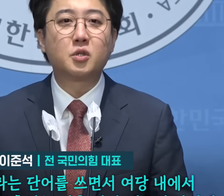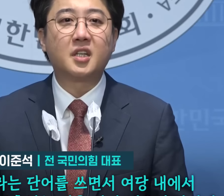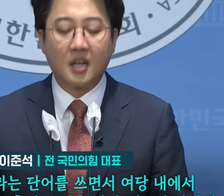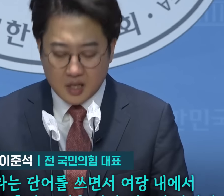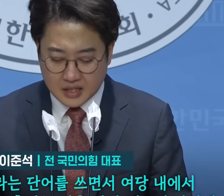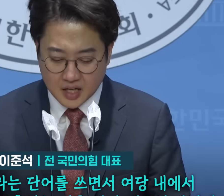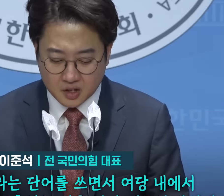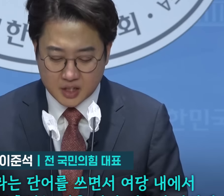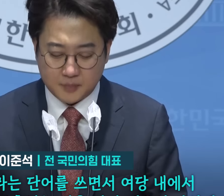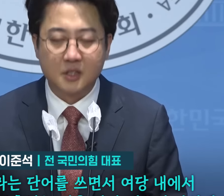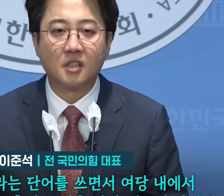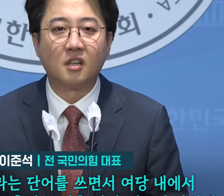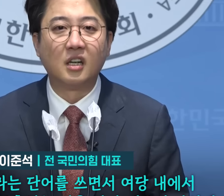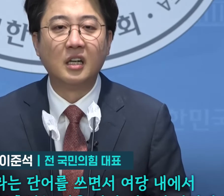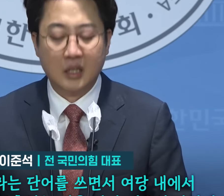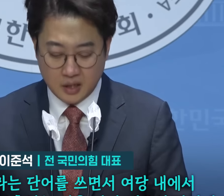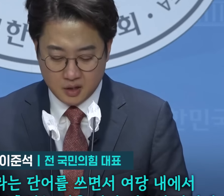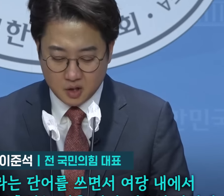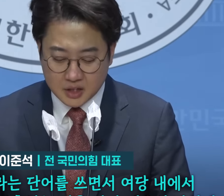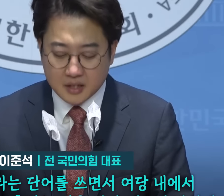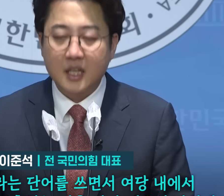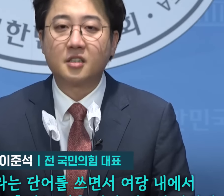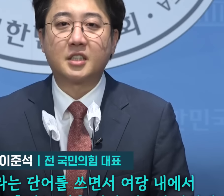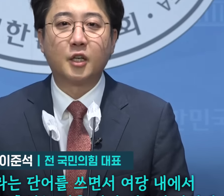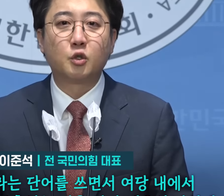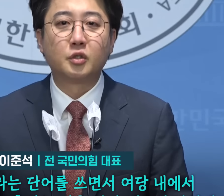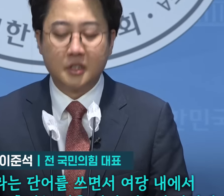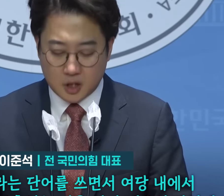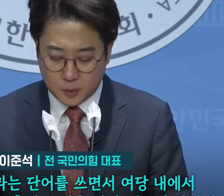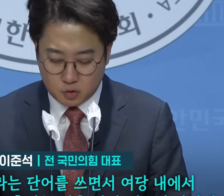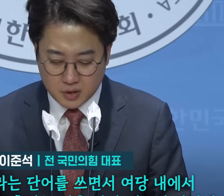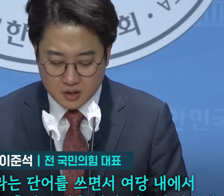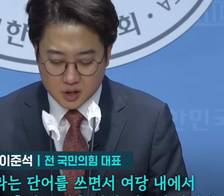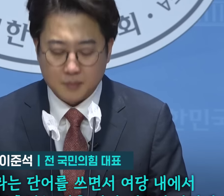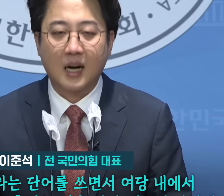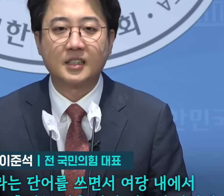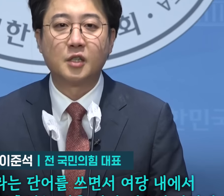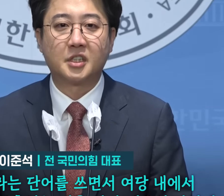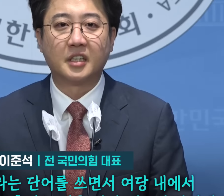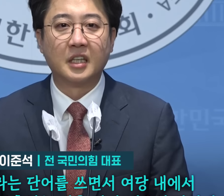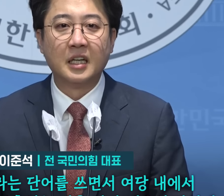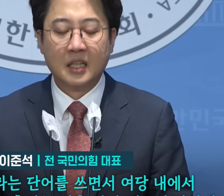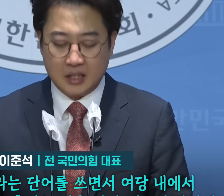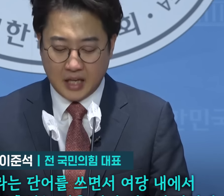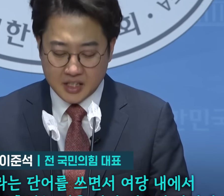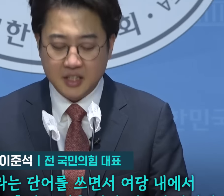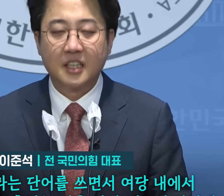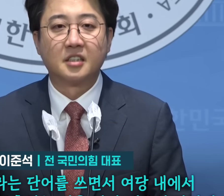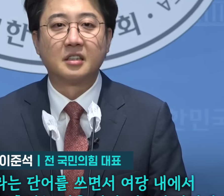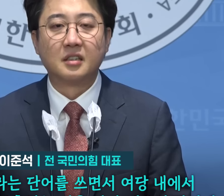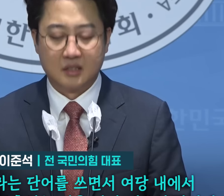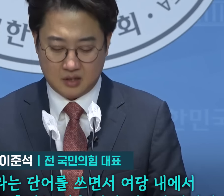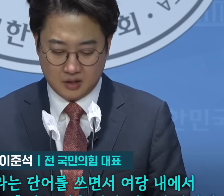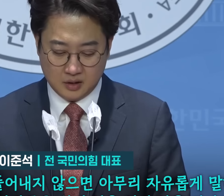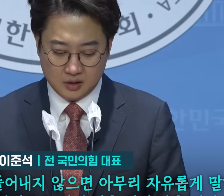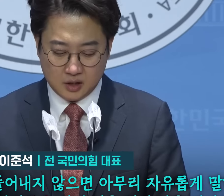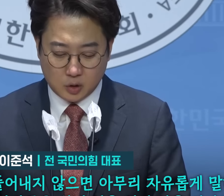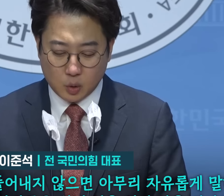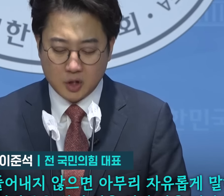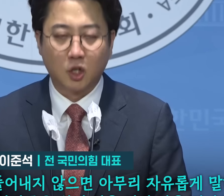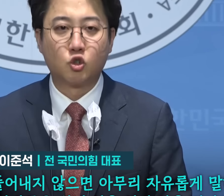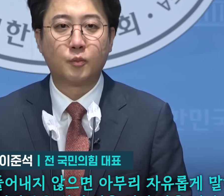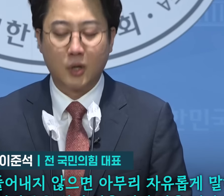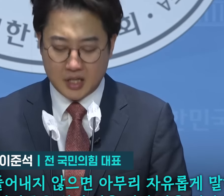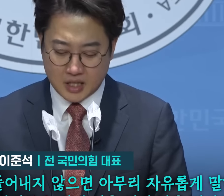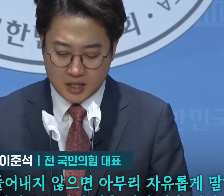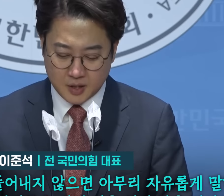내부 총질이라는 단어를 쓰면서 여당 내에서 자유로운 의견을 표출하는 것을 막아세우신 당신께서 스스로